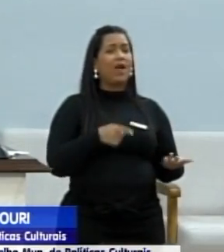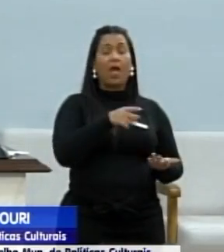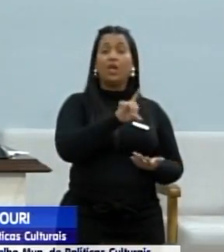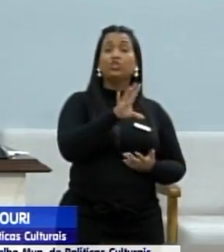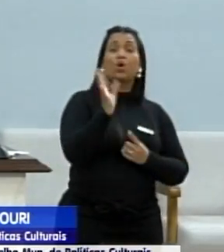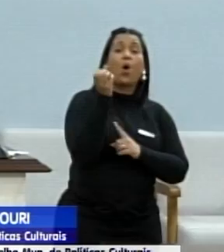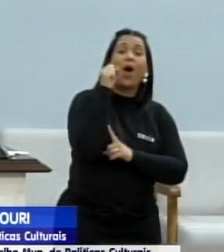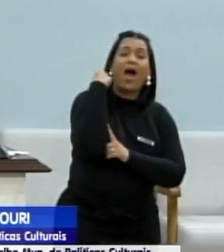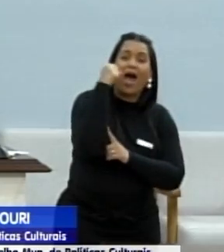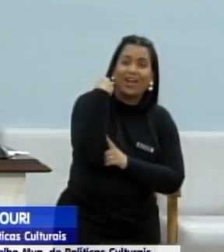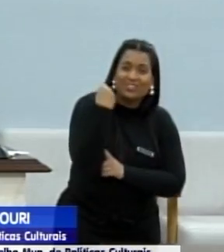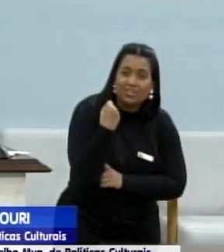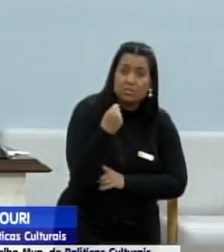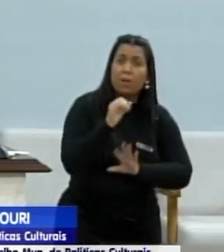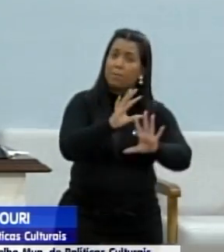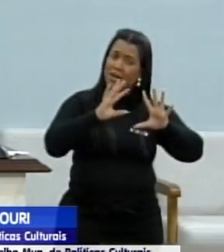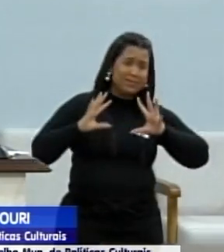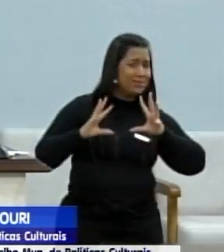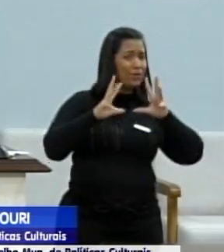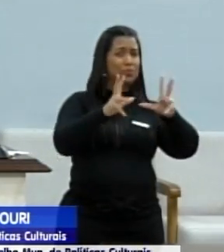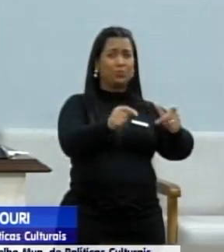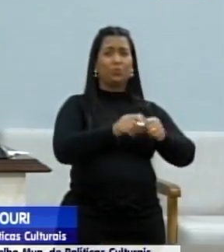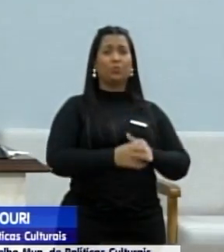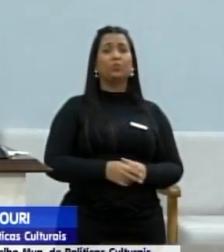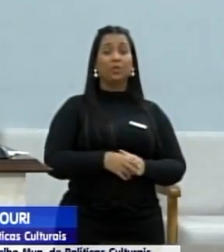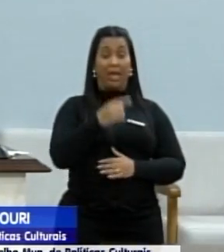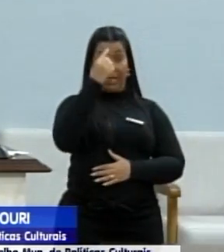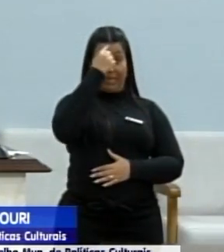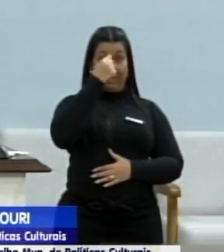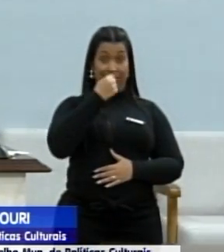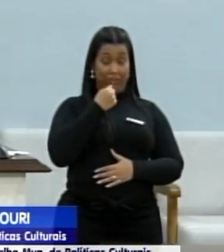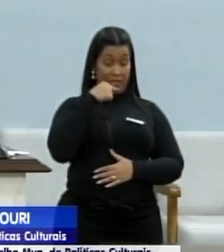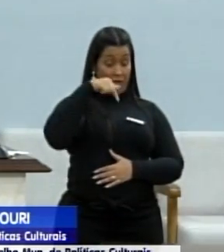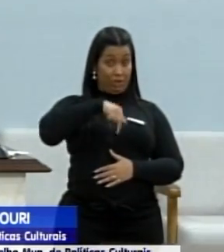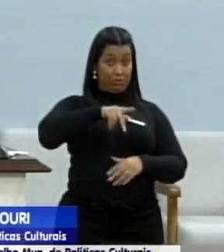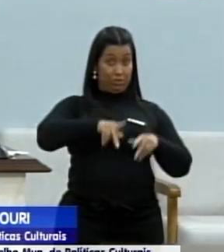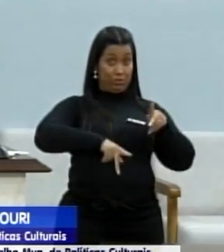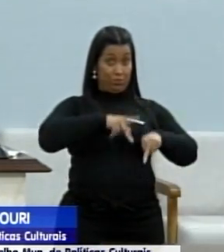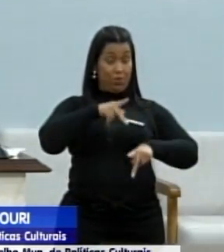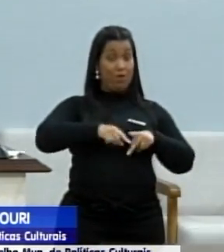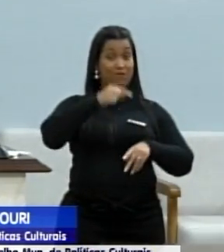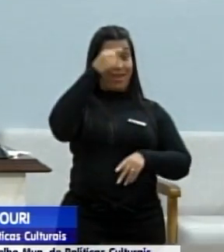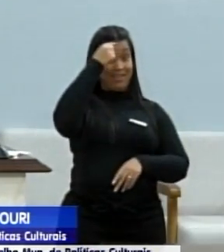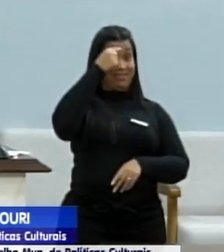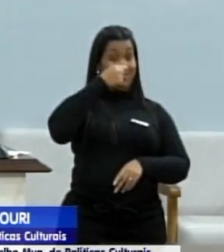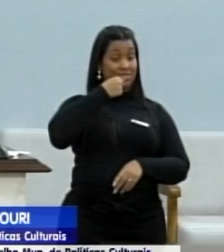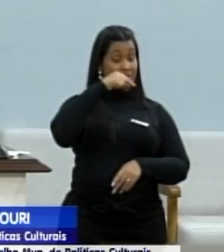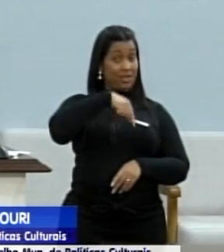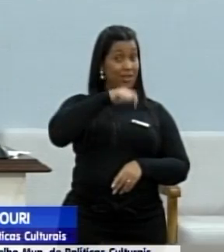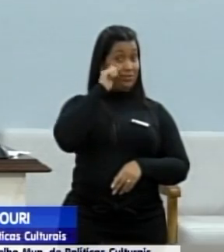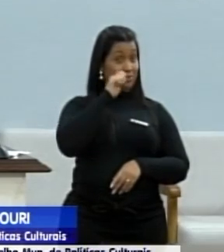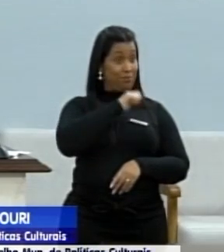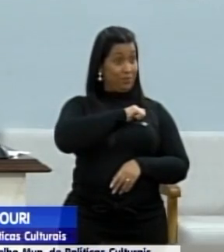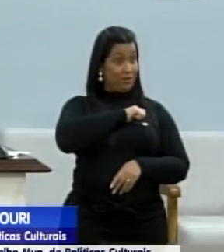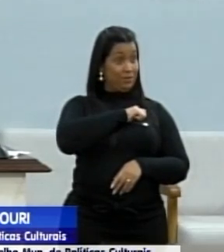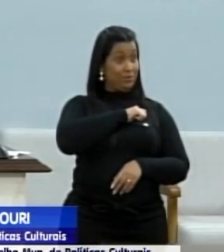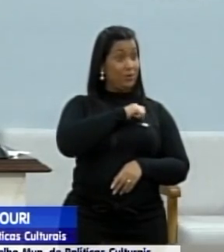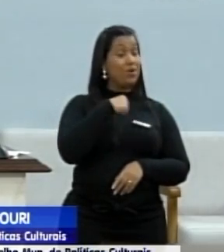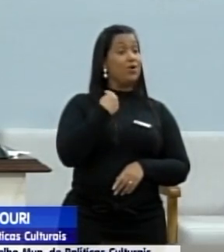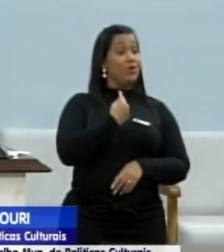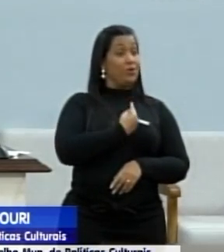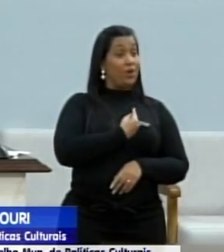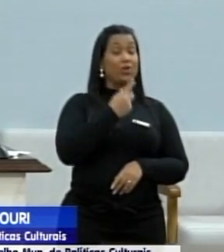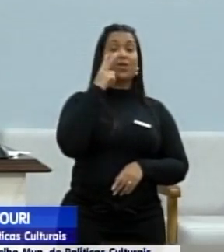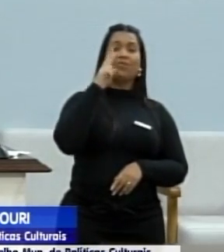artística e a cultura, na verdade, ela é tudo. É a identidade do nosso povo, é a identidade de São José do Rio Preto, onde a gente contempla as